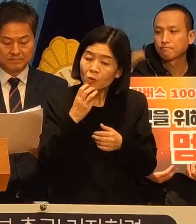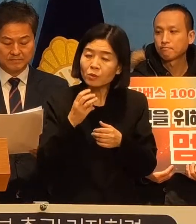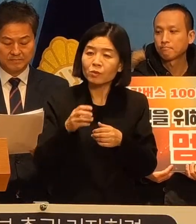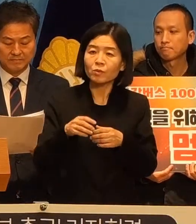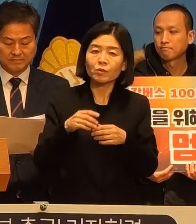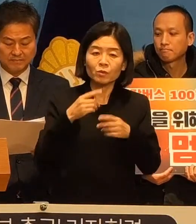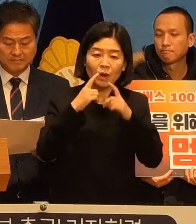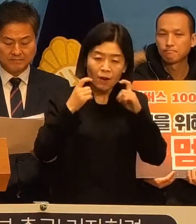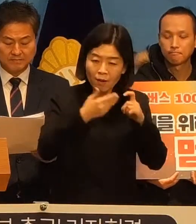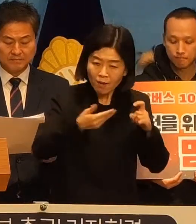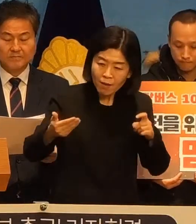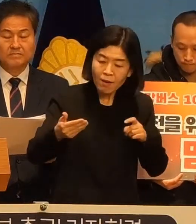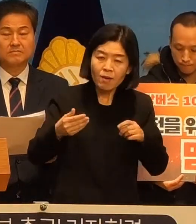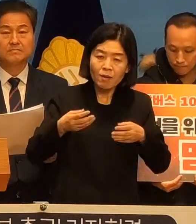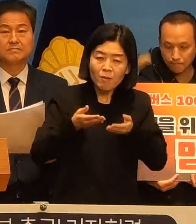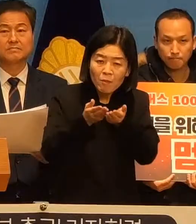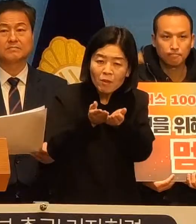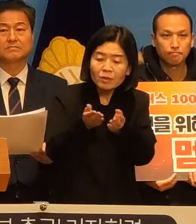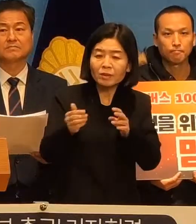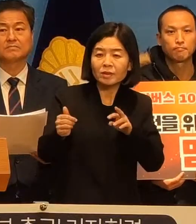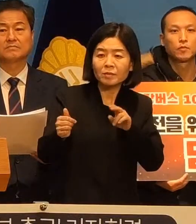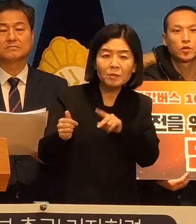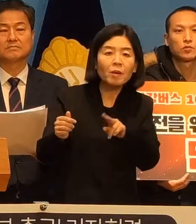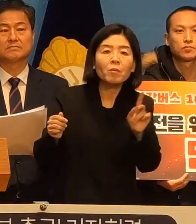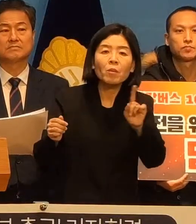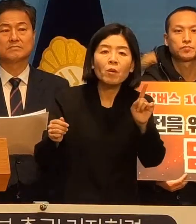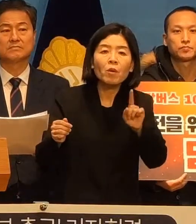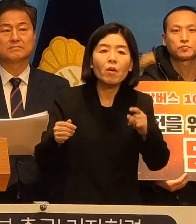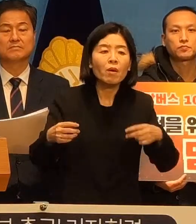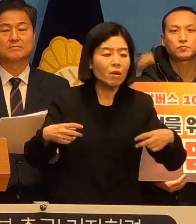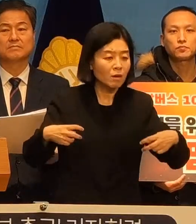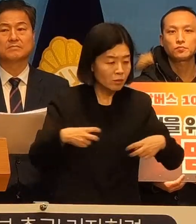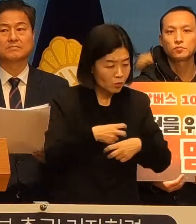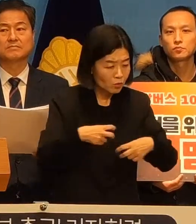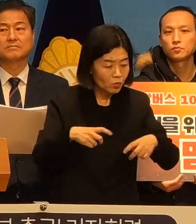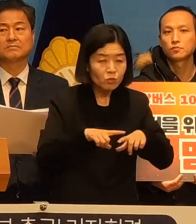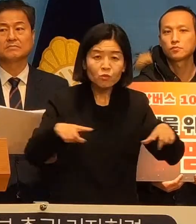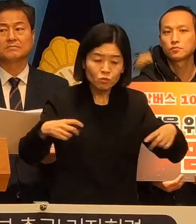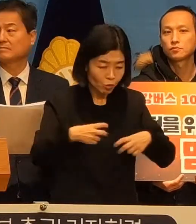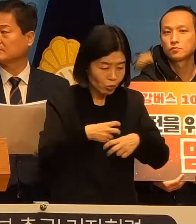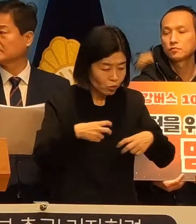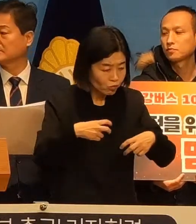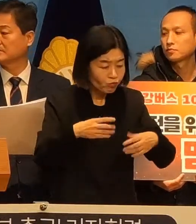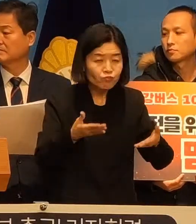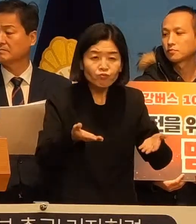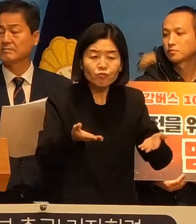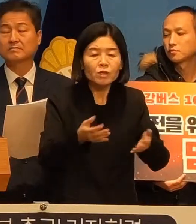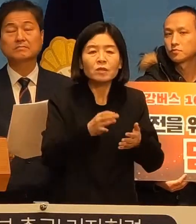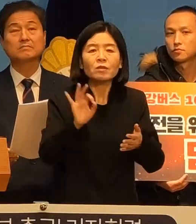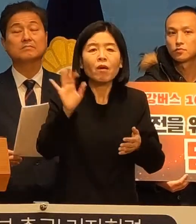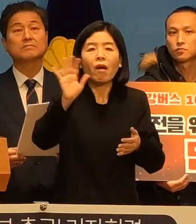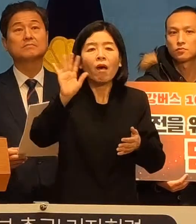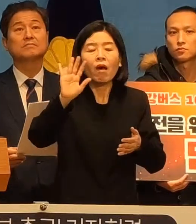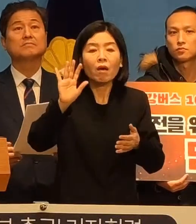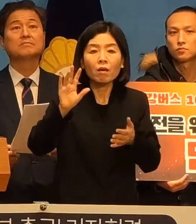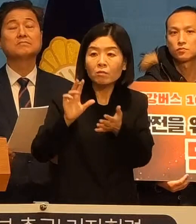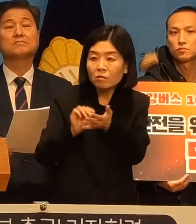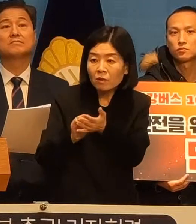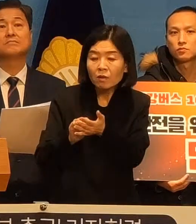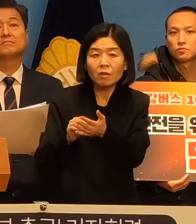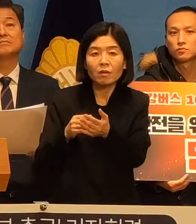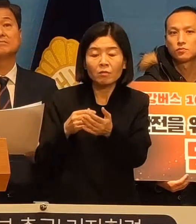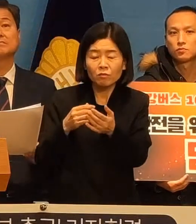측면의 사람들이 대중교통 수단으로서의 한강버스는 거의 인정하지 않는 분위기가 있습니다. 근데 그럼에도 불구하고